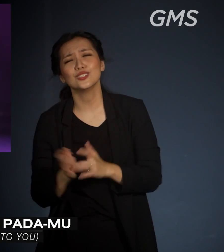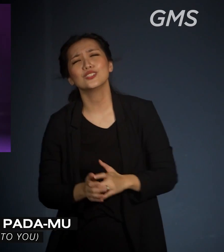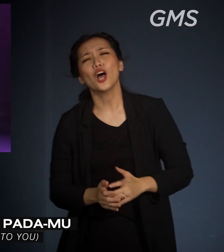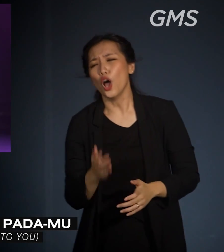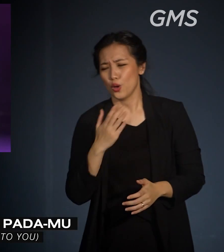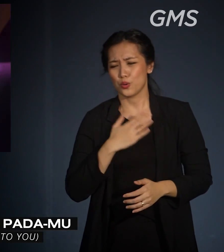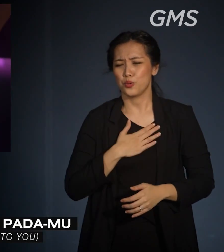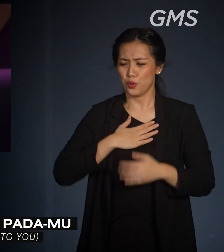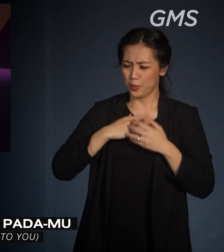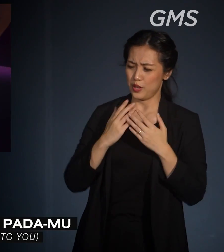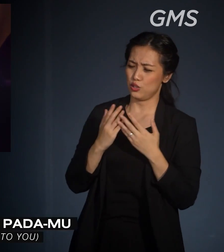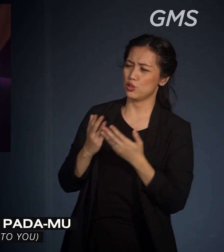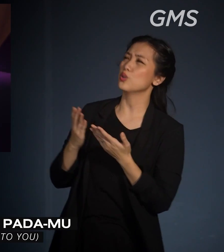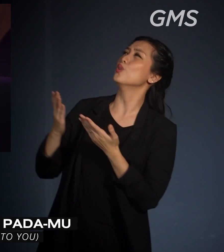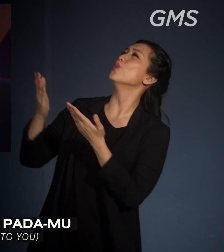Yesus. Ku